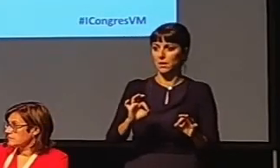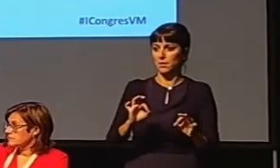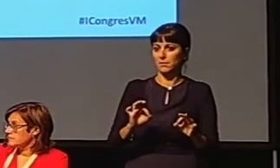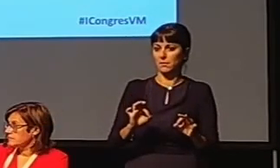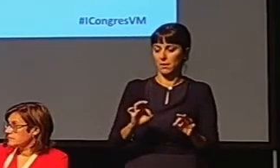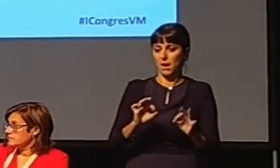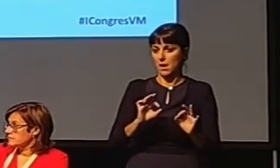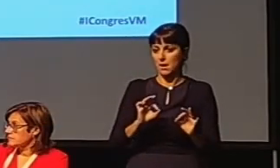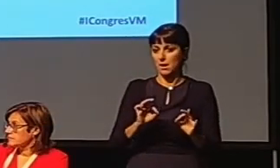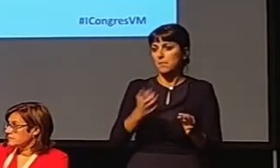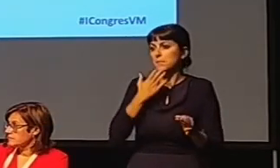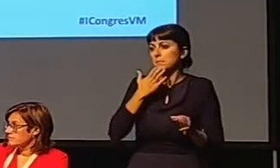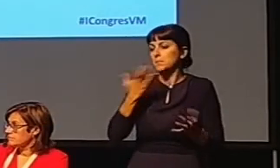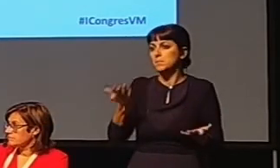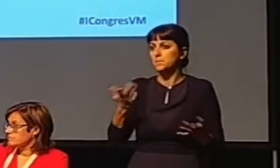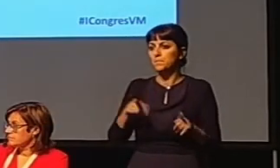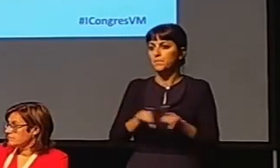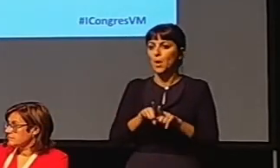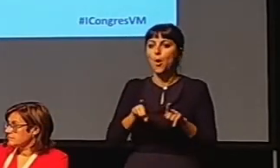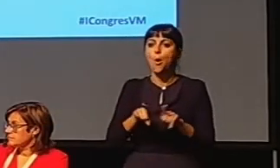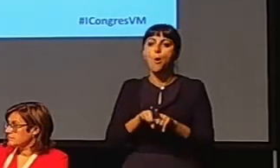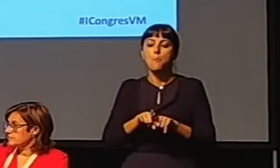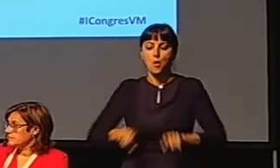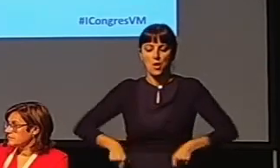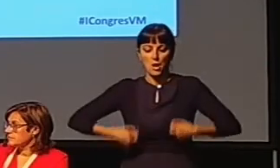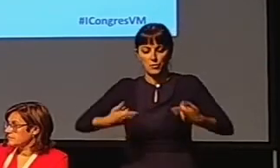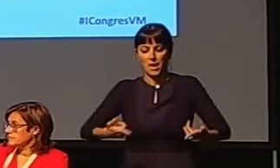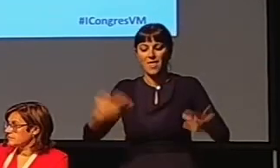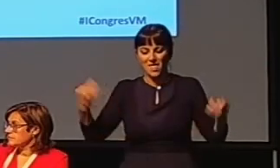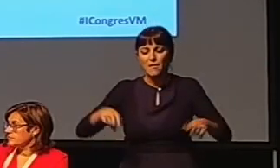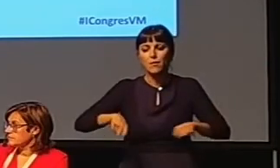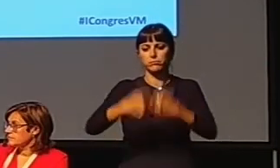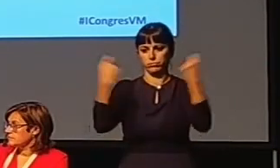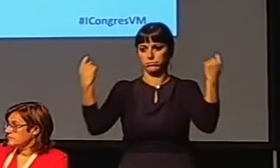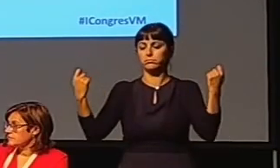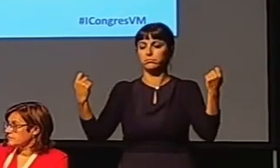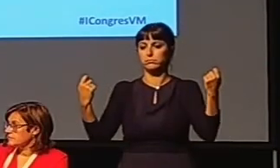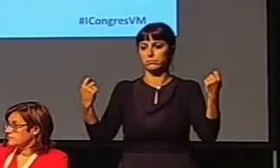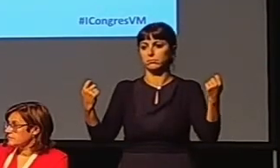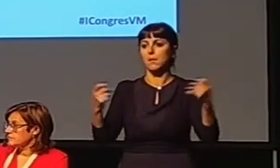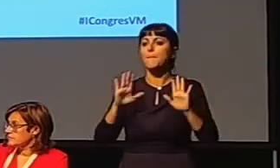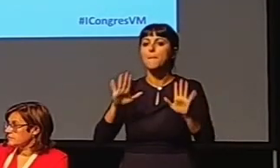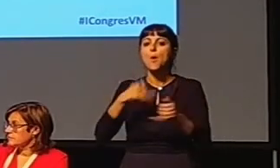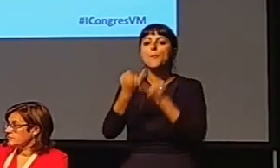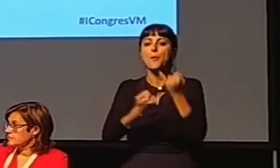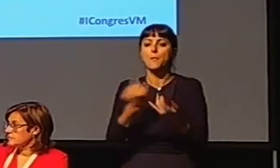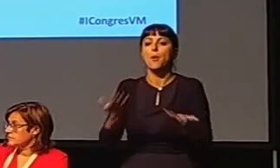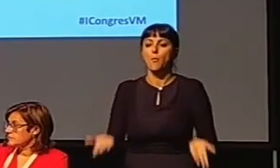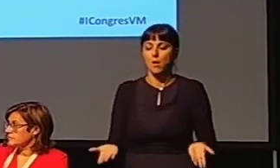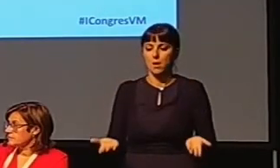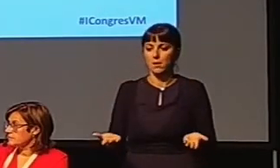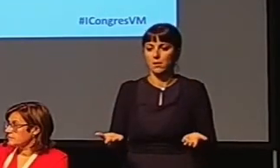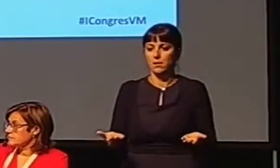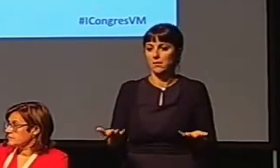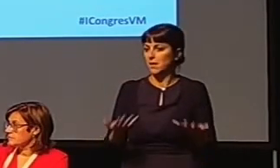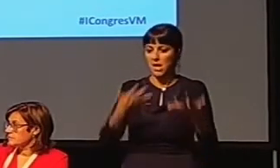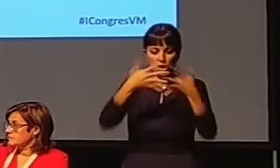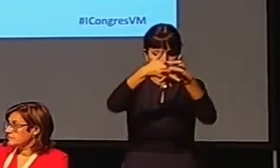veure amb desvertebrar aquesta naturalització. Però quin és el problema? Que no ho fa a